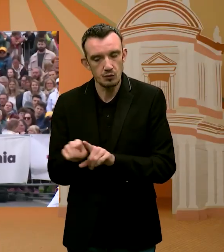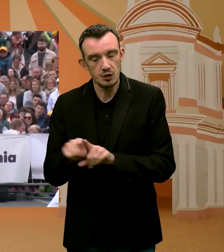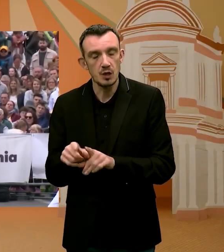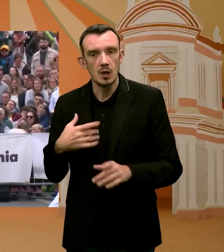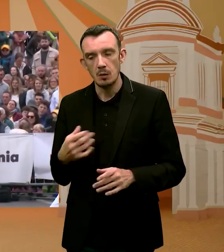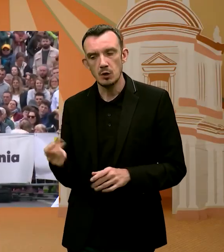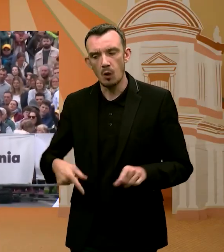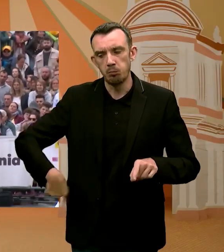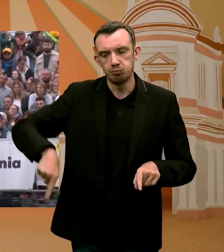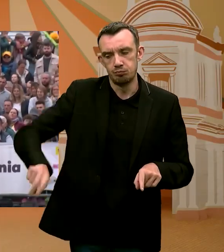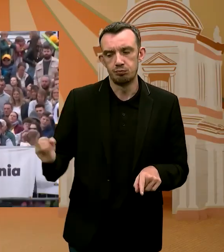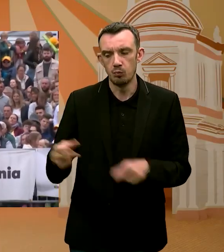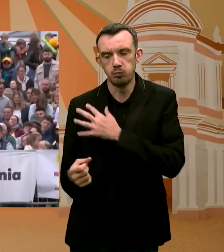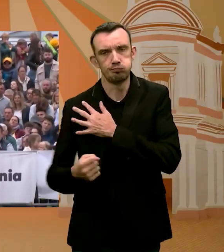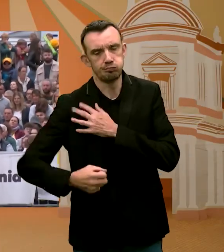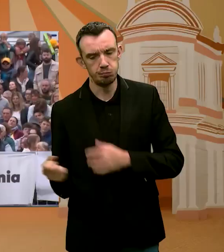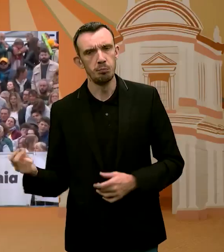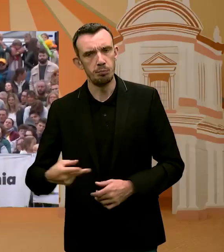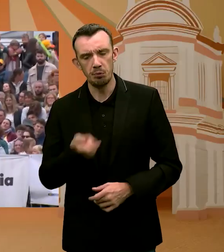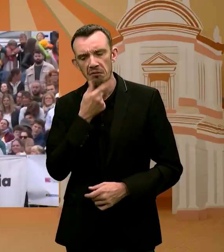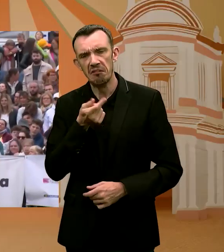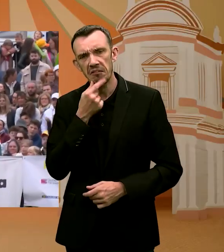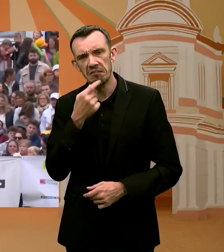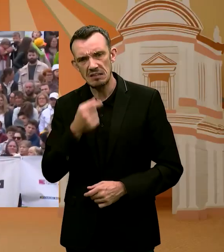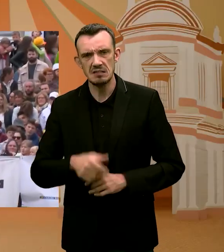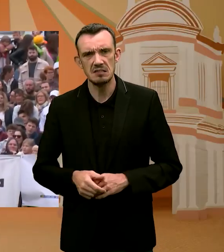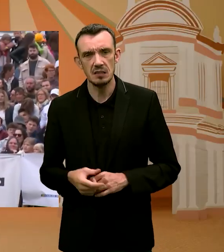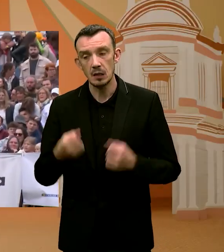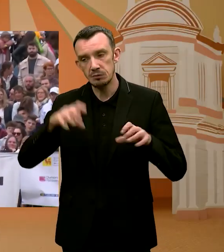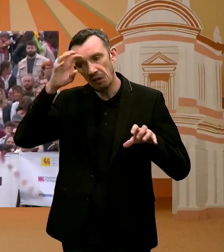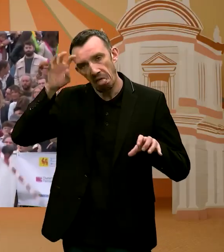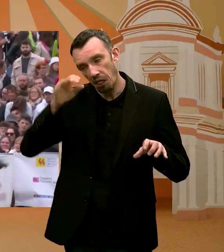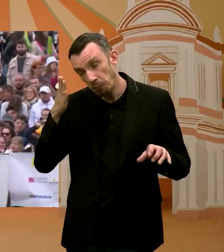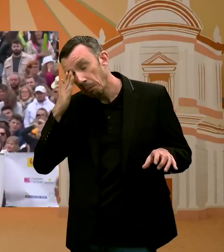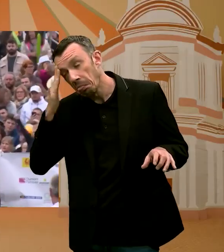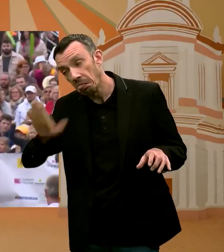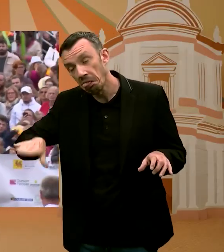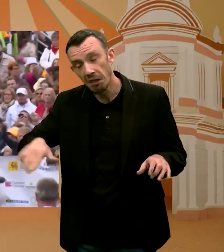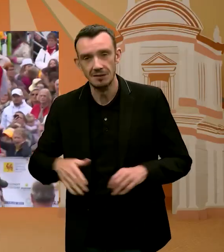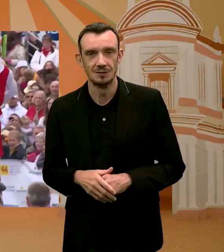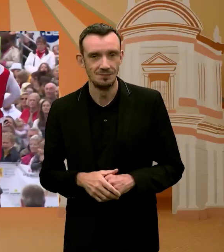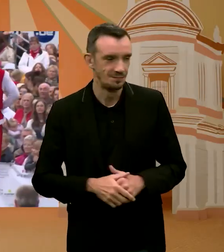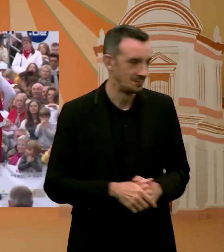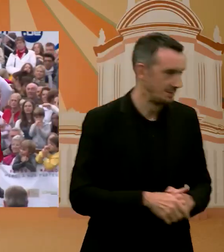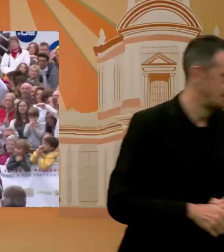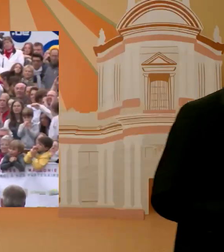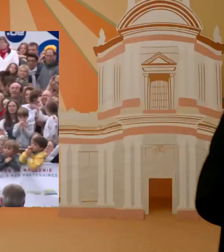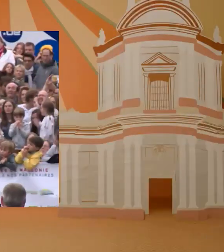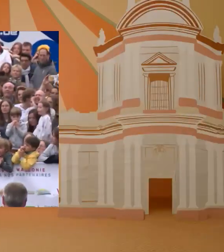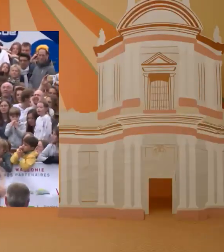taper dans les épaules et à me frotter quand je transpirais sur les autres. Mais bon, c'est une page que je vais clôturer parce que je ne vais pas non presque en parler de 1h20 de joute, hein, les